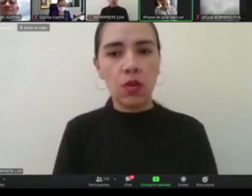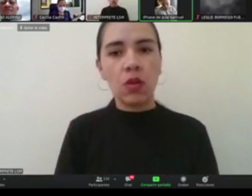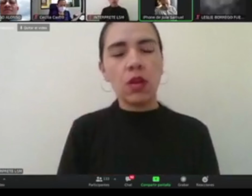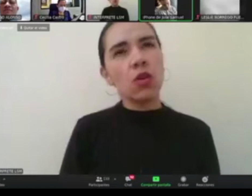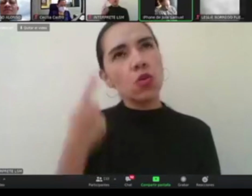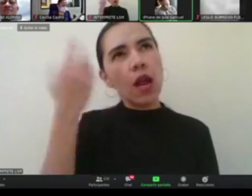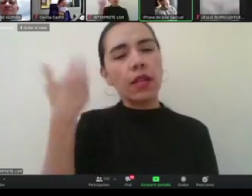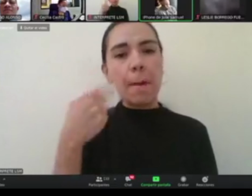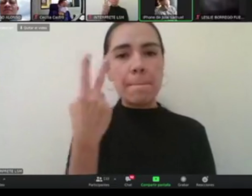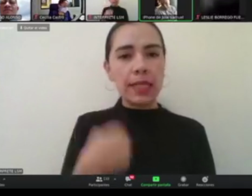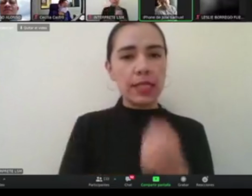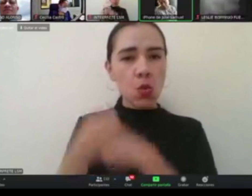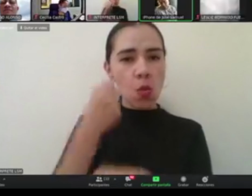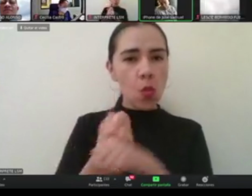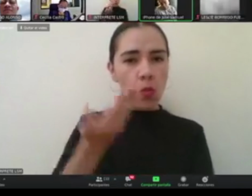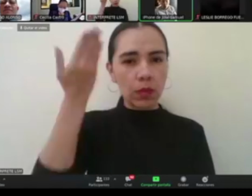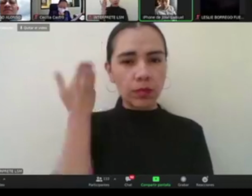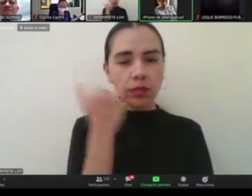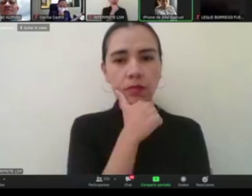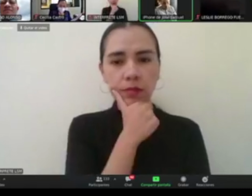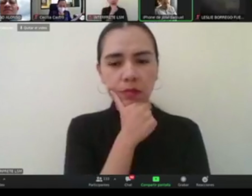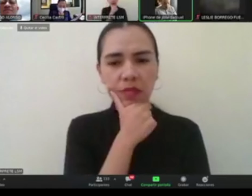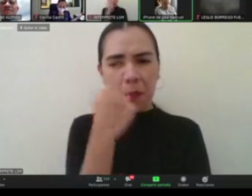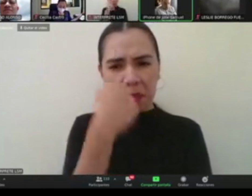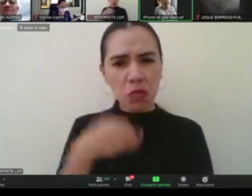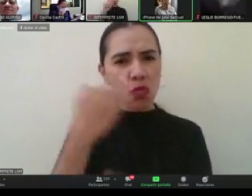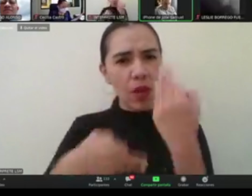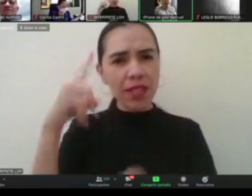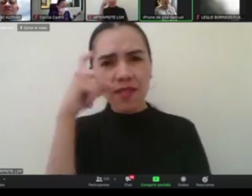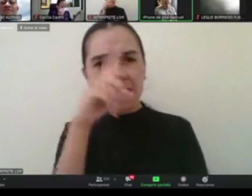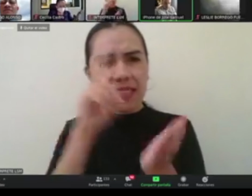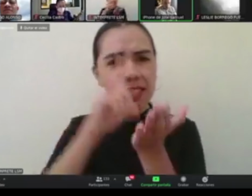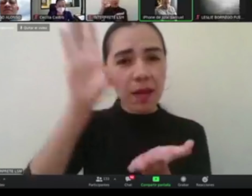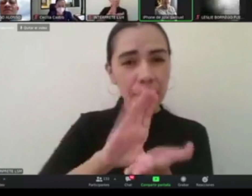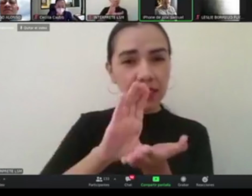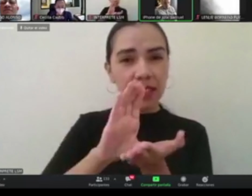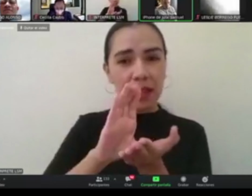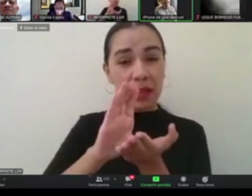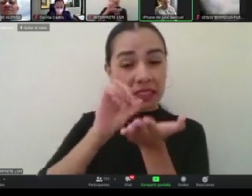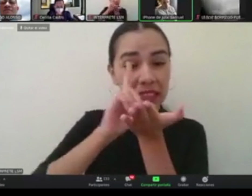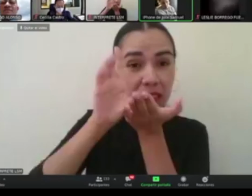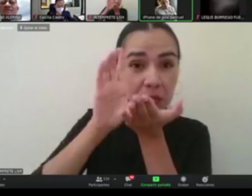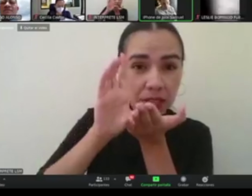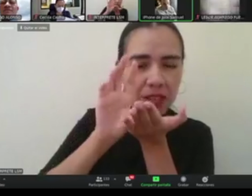años atrás, todo era complejo. La discapacidad era vista como una